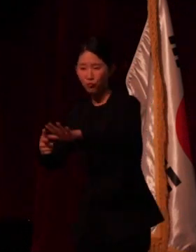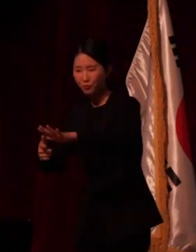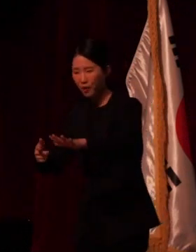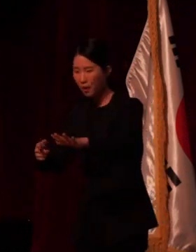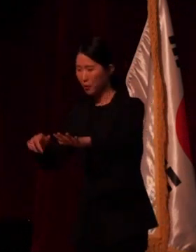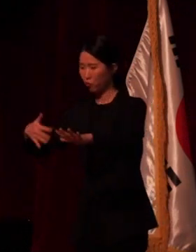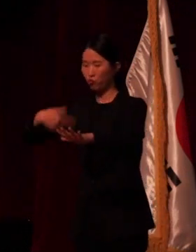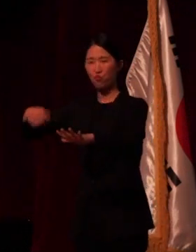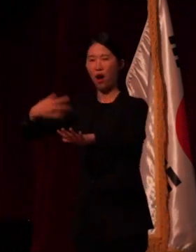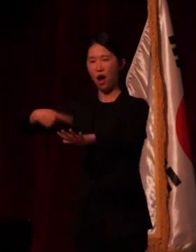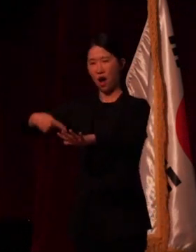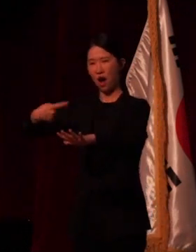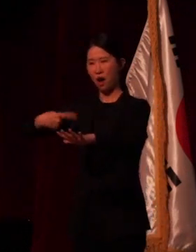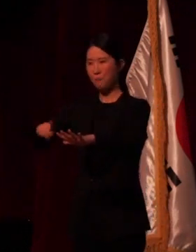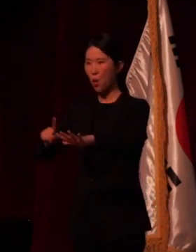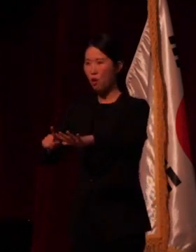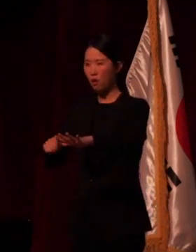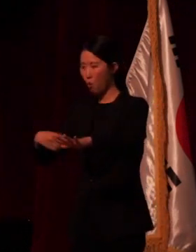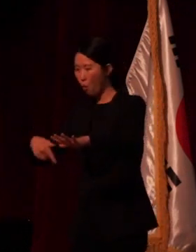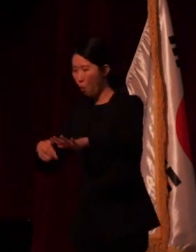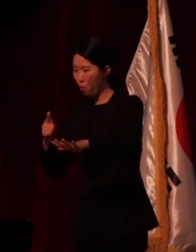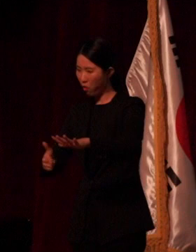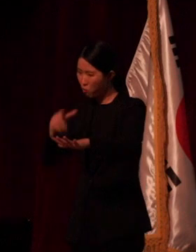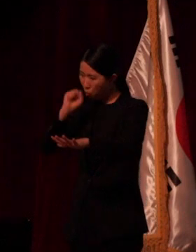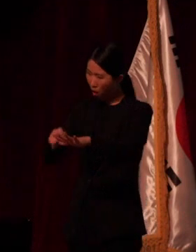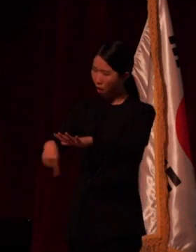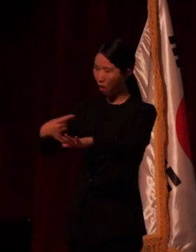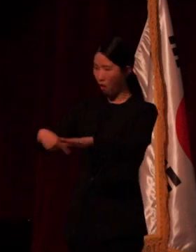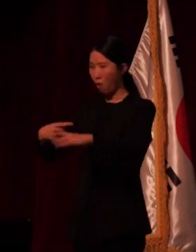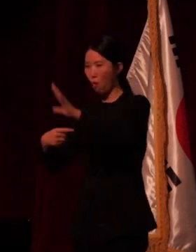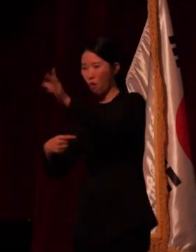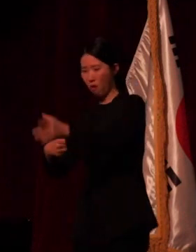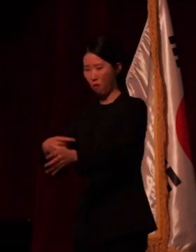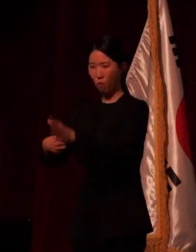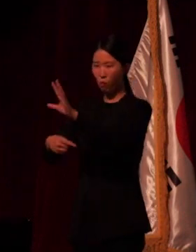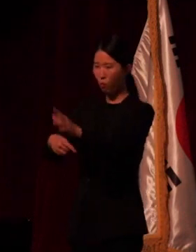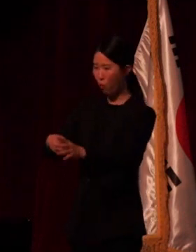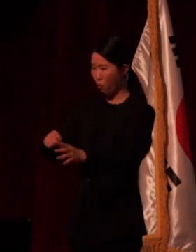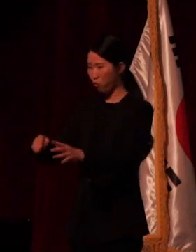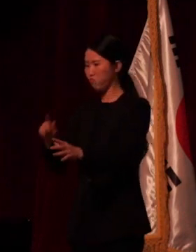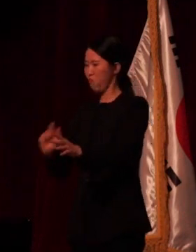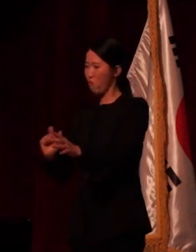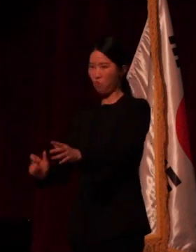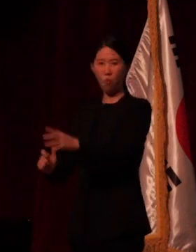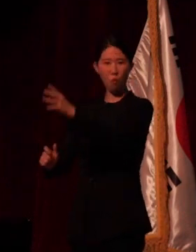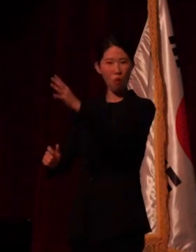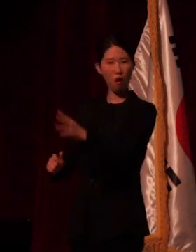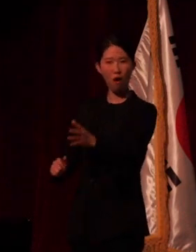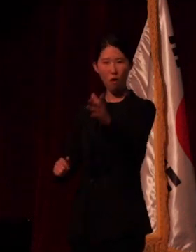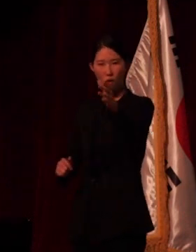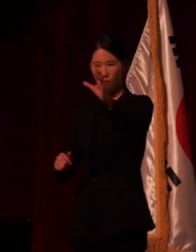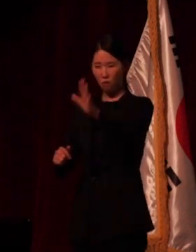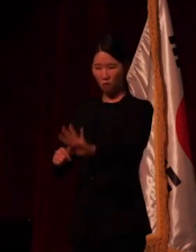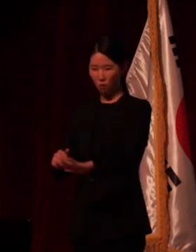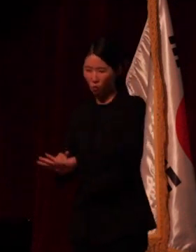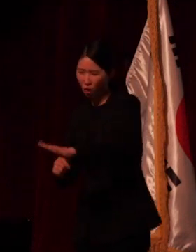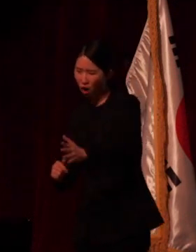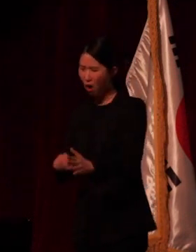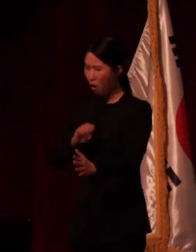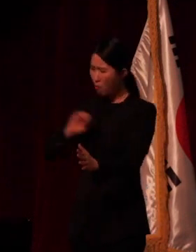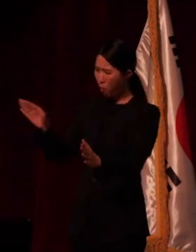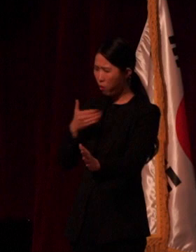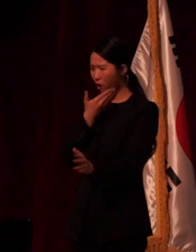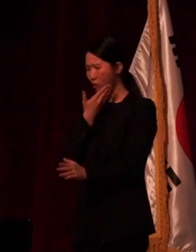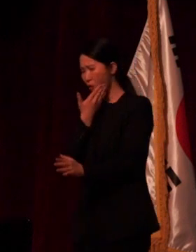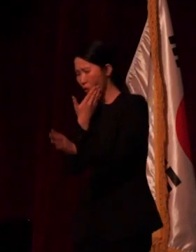하고 있습니다. 이 나무 좋네. 나무가 단단해. 버리기엔 좀